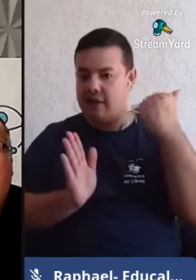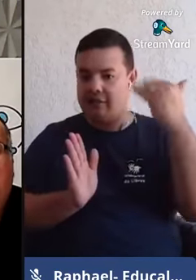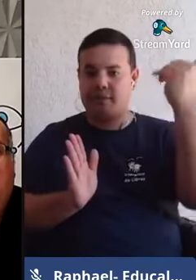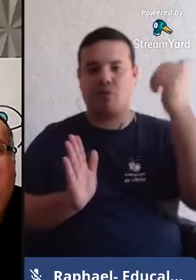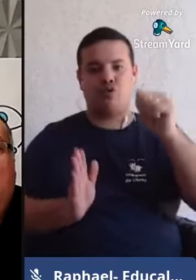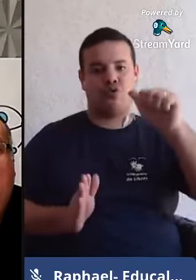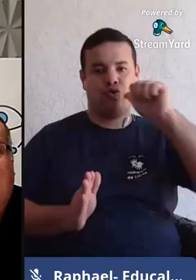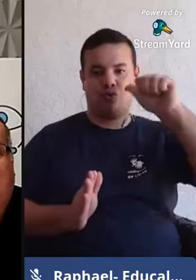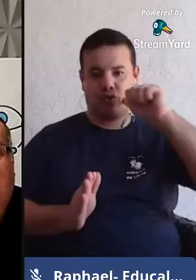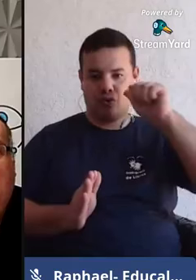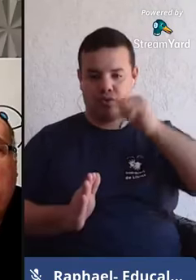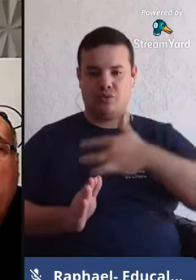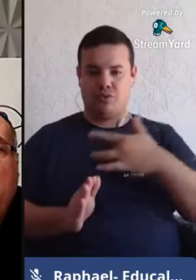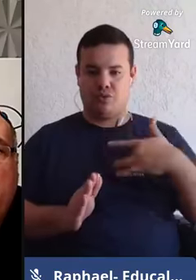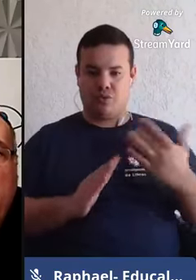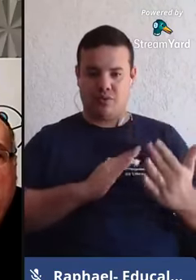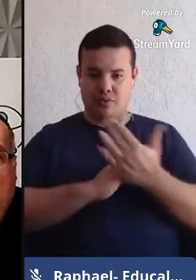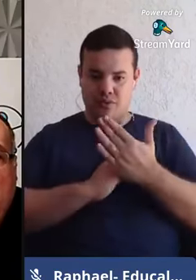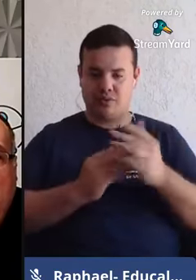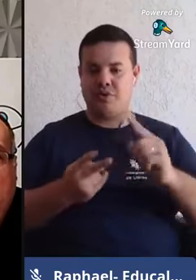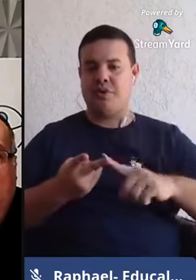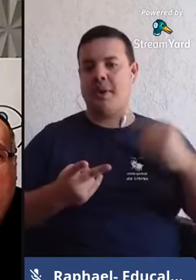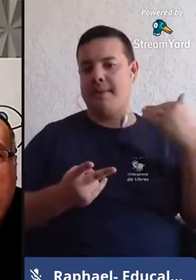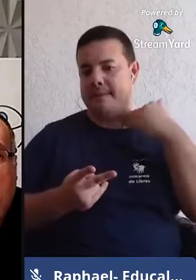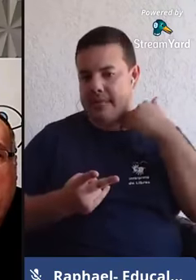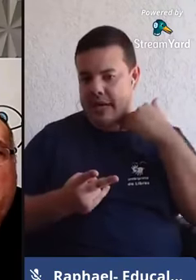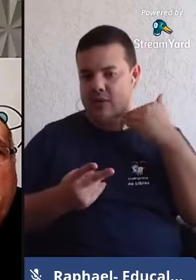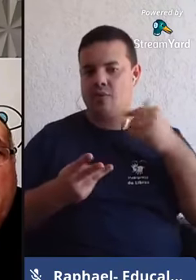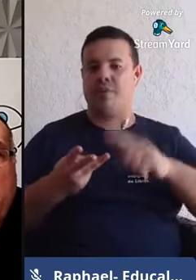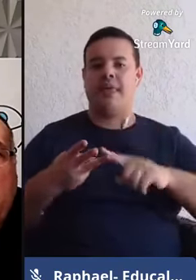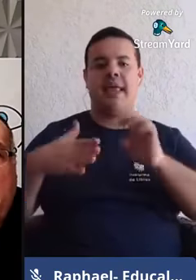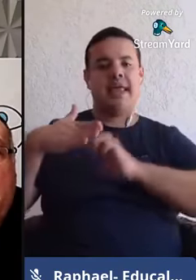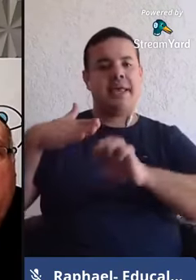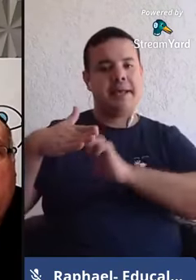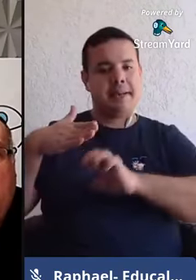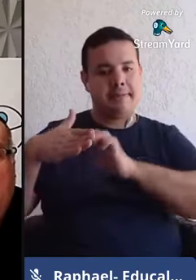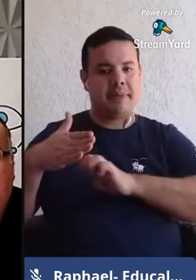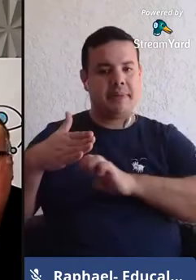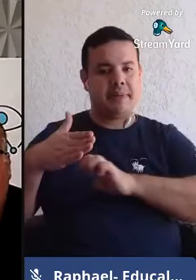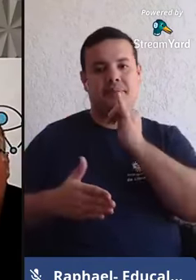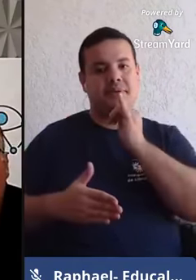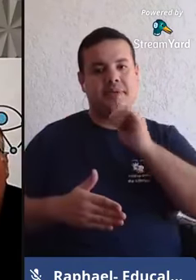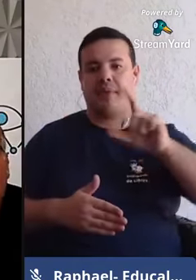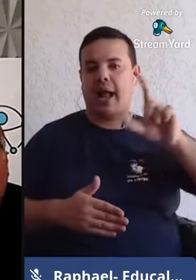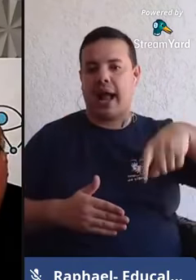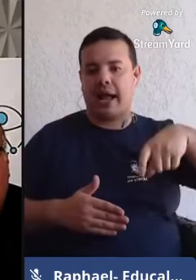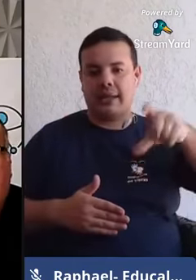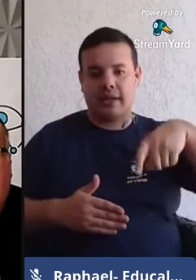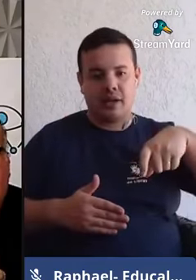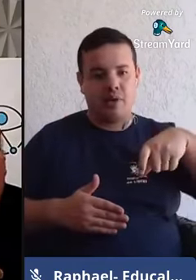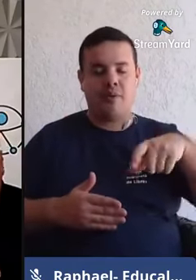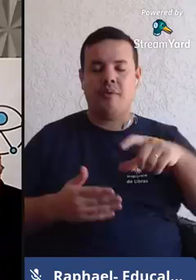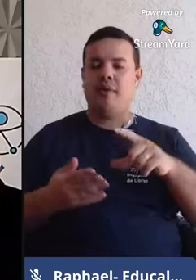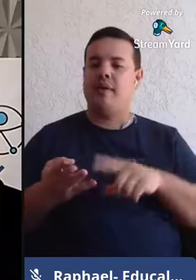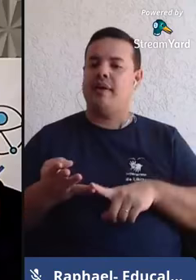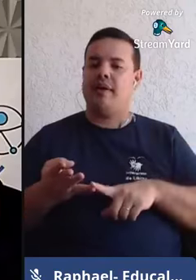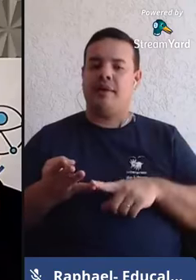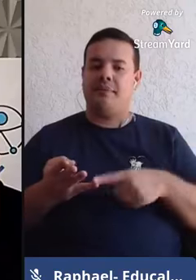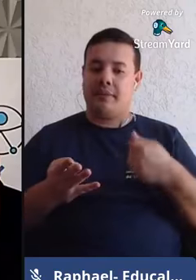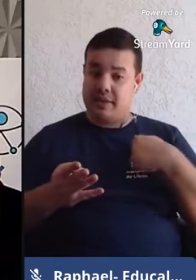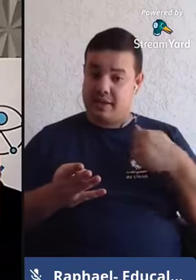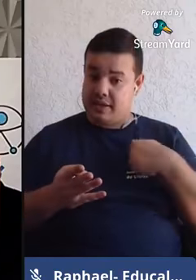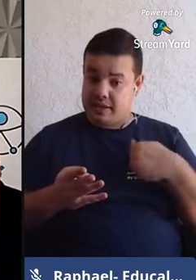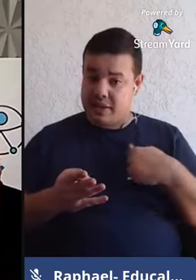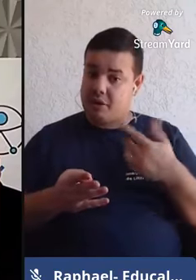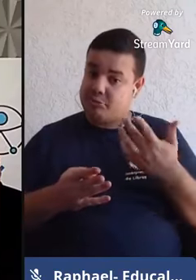por grandes bancos, por grandes empresas, por exemplo, bandeiras de cartão de crédito, e foi nelas que eu,